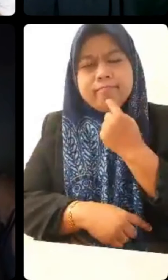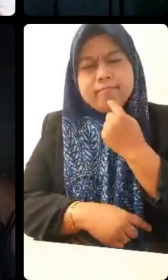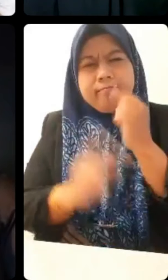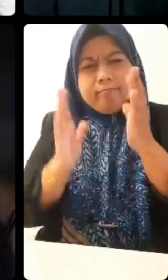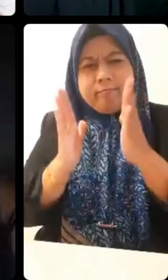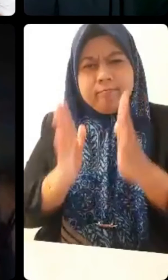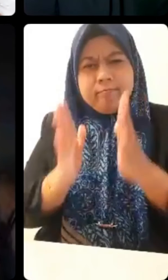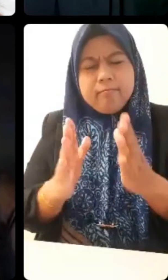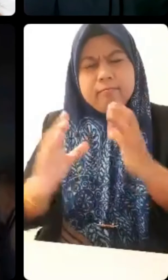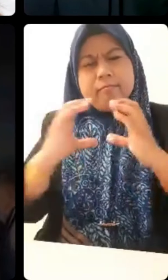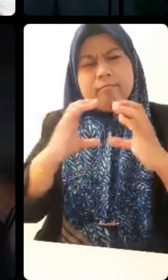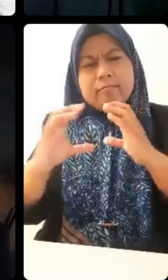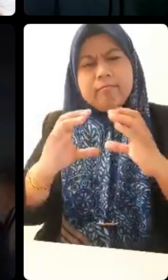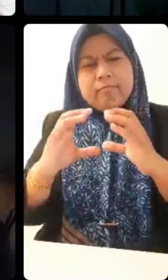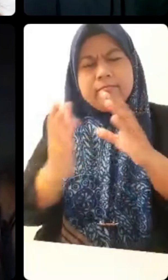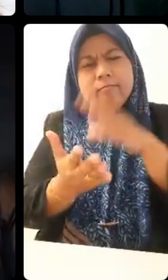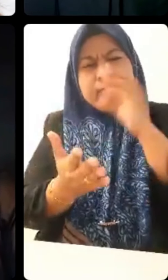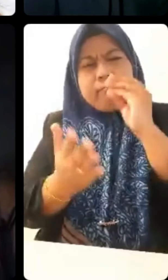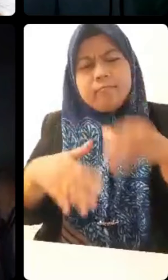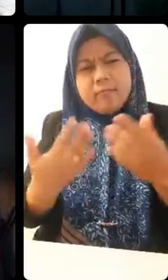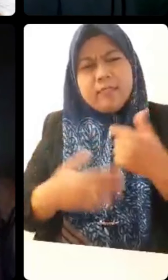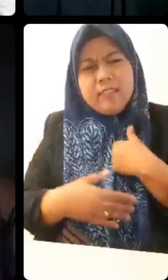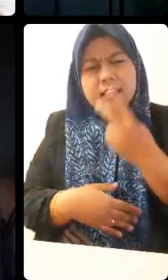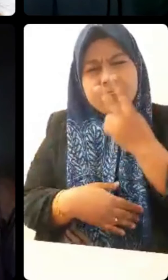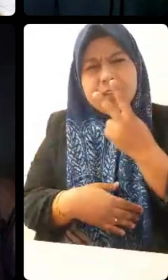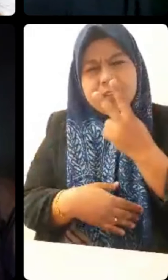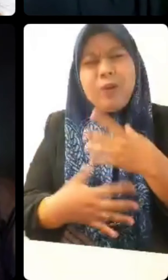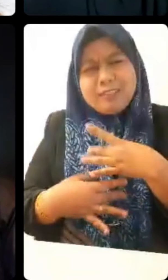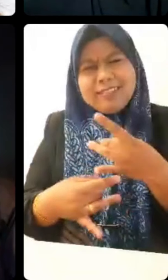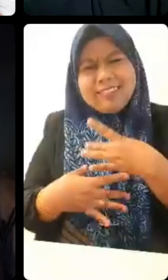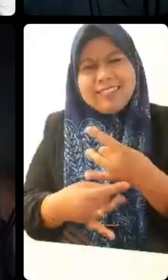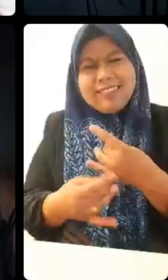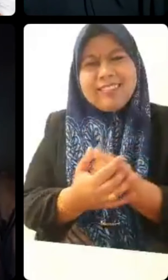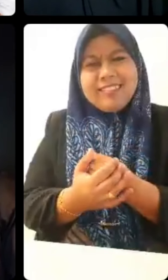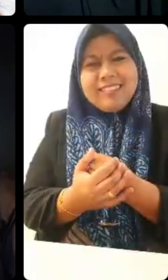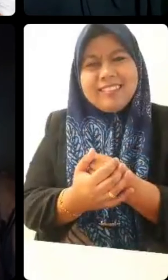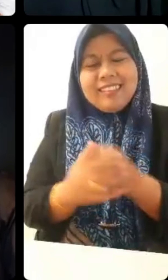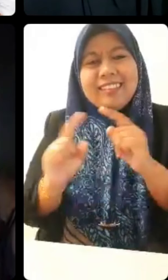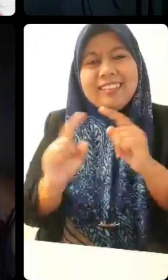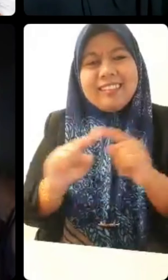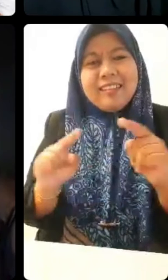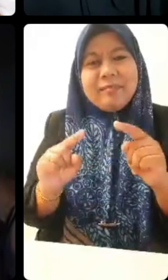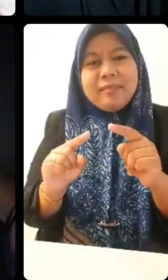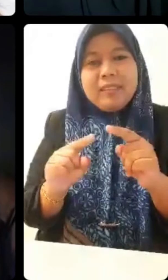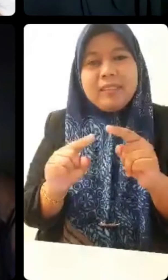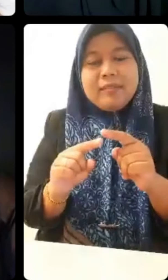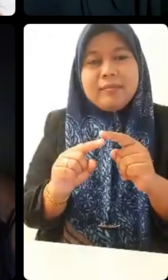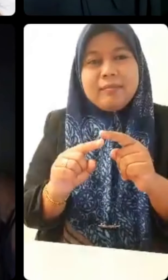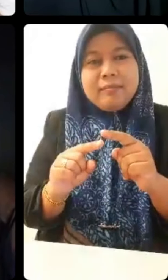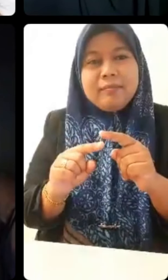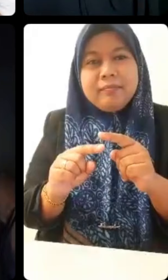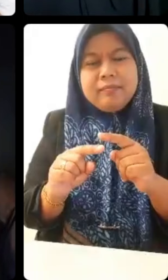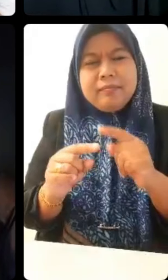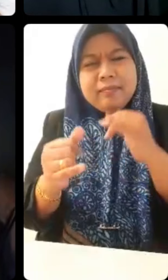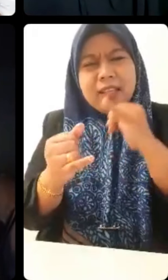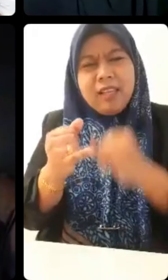macam mana kan. Saja je, suka-suka pada asalnya. Tetapi pada di hujung kelas itu saya